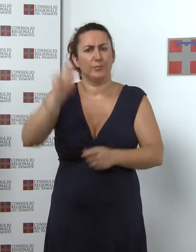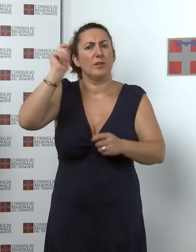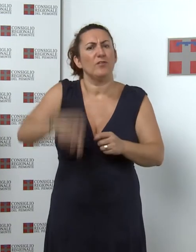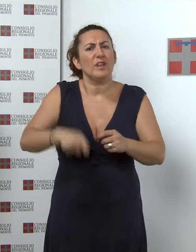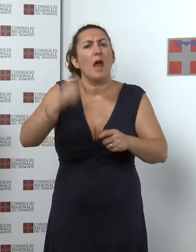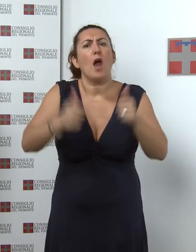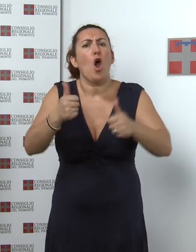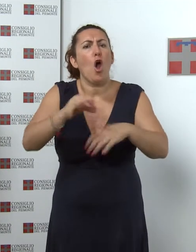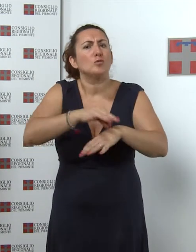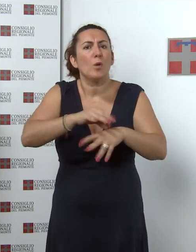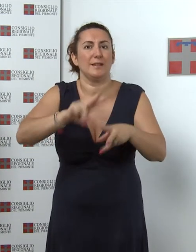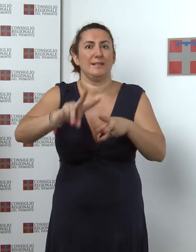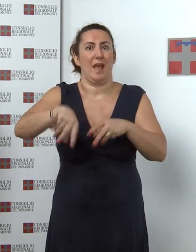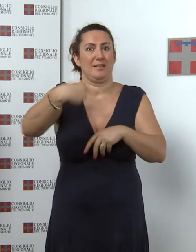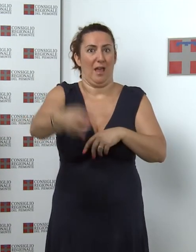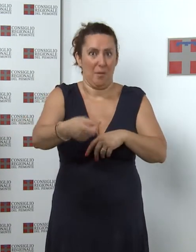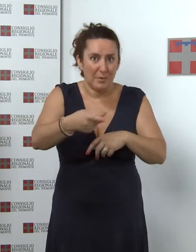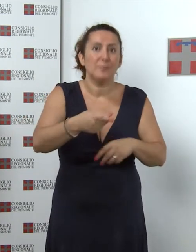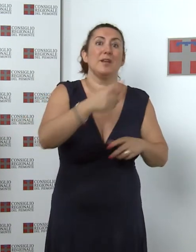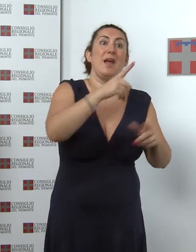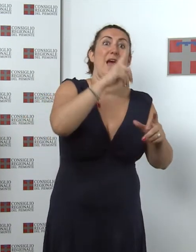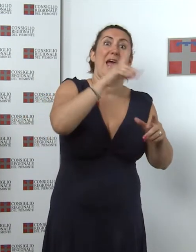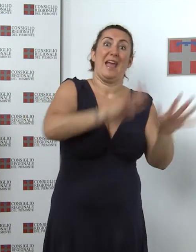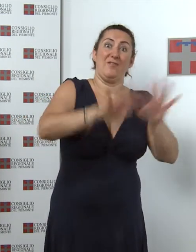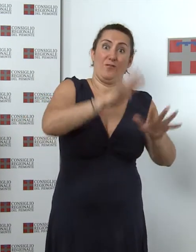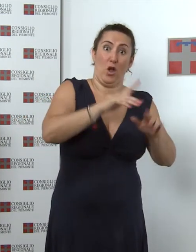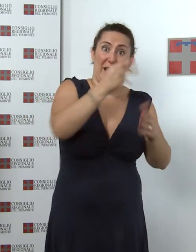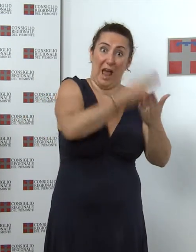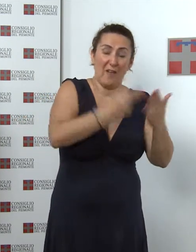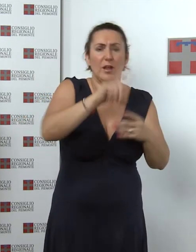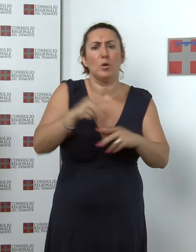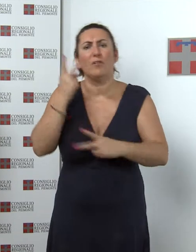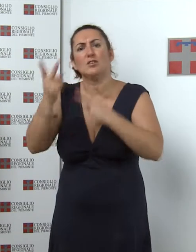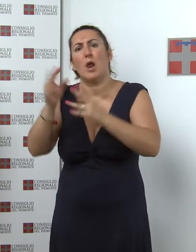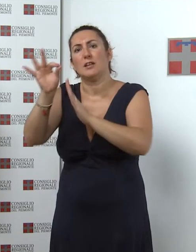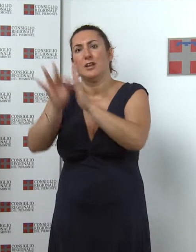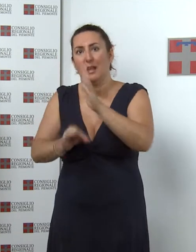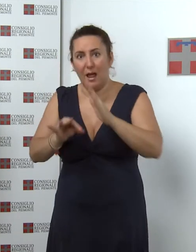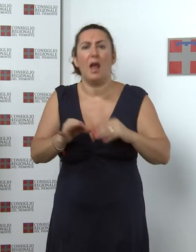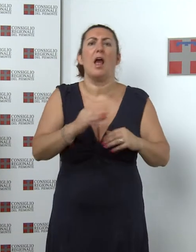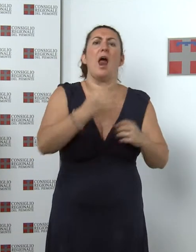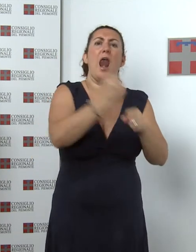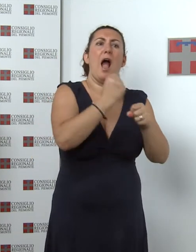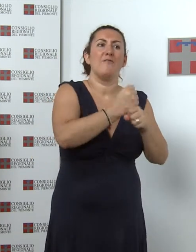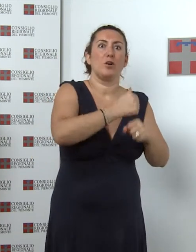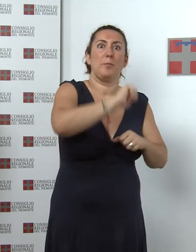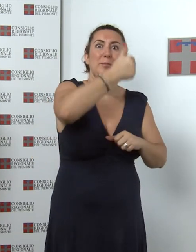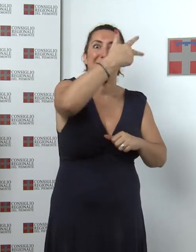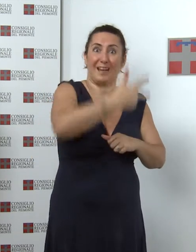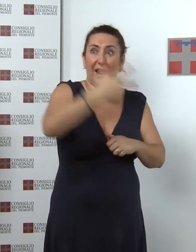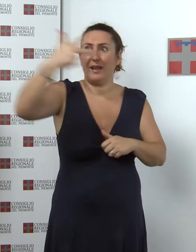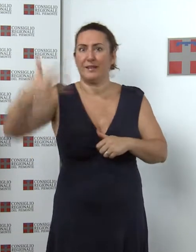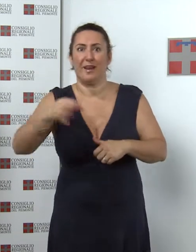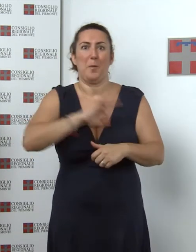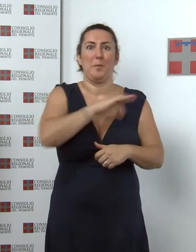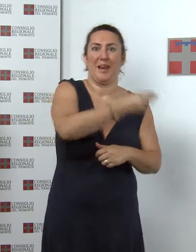due categorie, infografica e visualizzazione dati, e premierà i migliori tre lavori di ogni categoria. Ambasciatori verdi